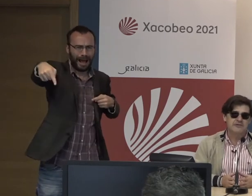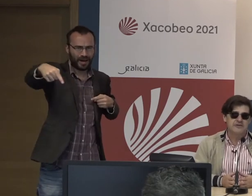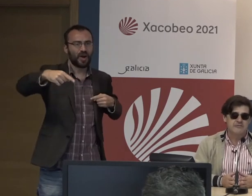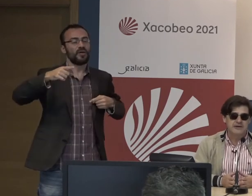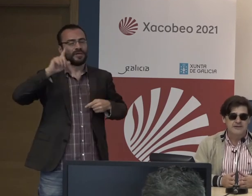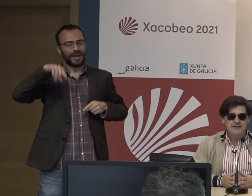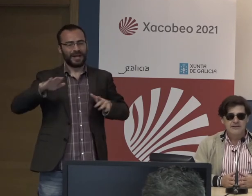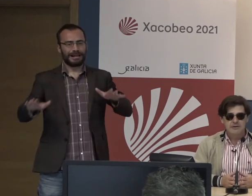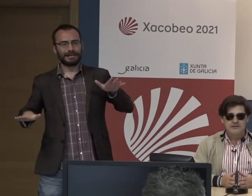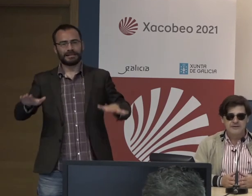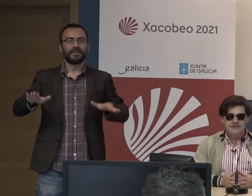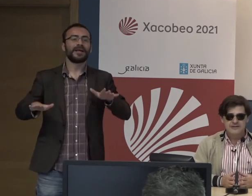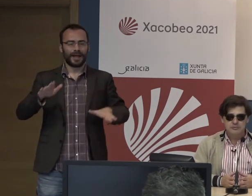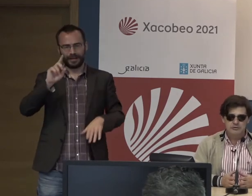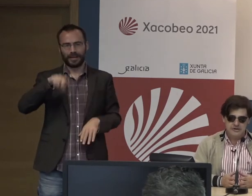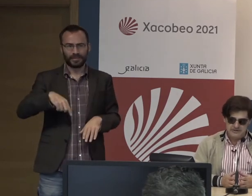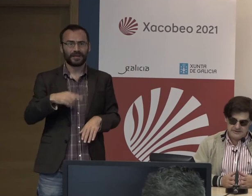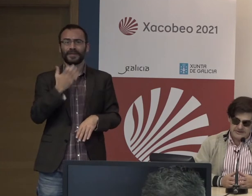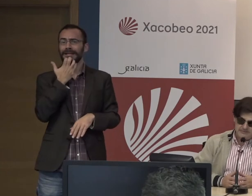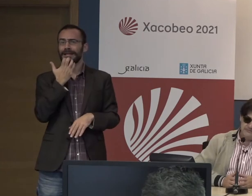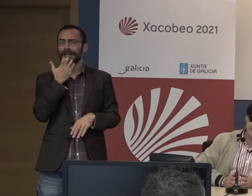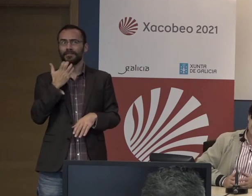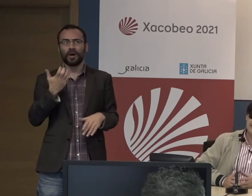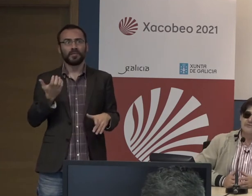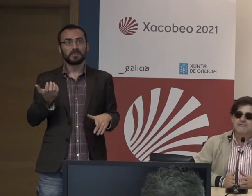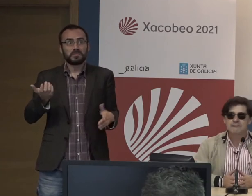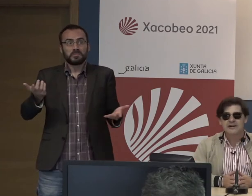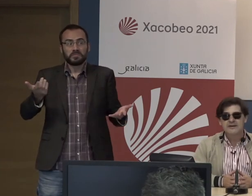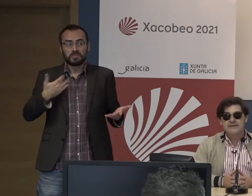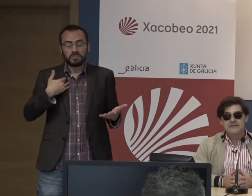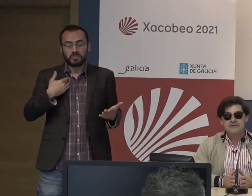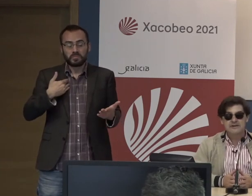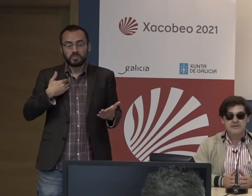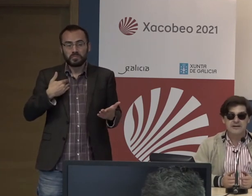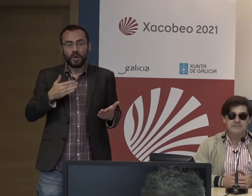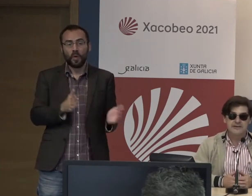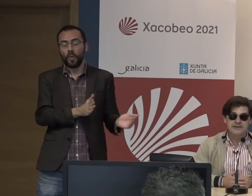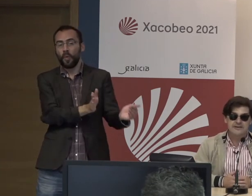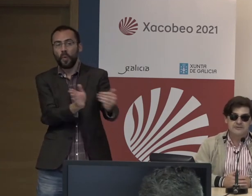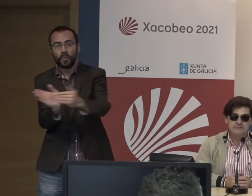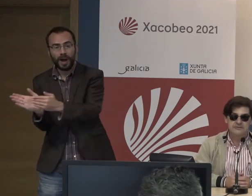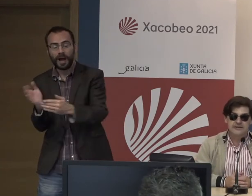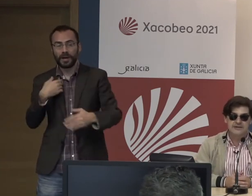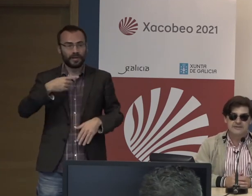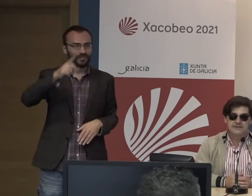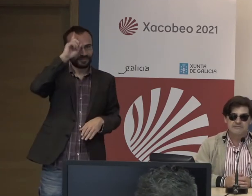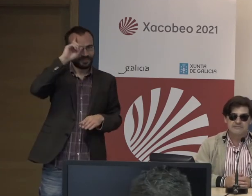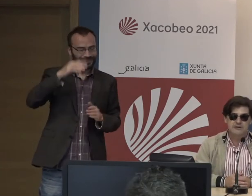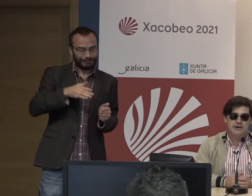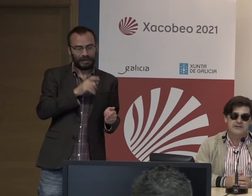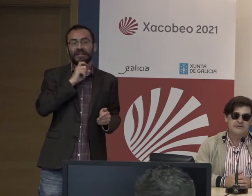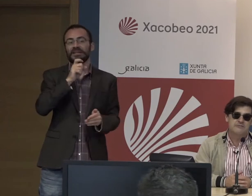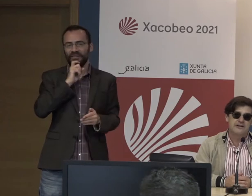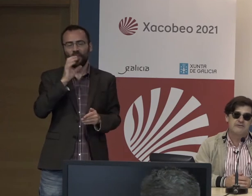estabilidad que una bici normal. Pero si tú no sabes doblarte en una curva, es una de las cosas más difíciles que he hecho en mi vida en tándem, es en